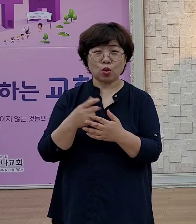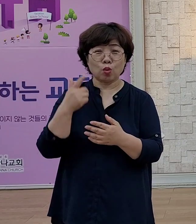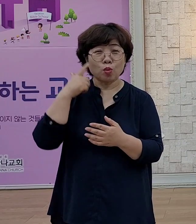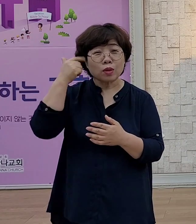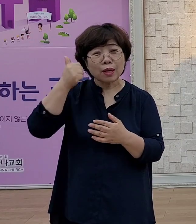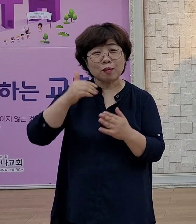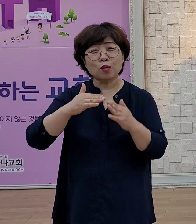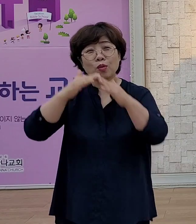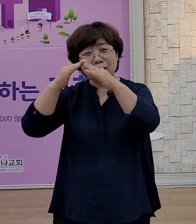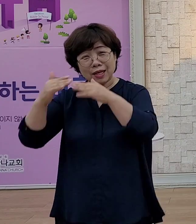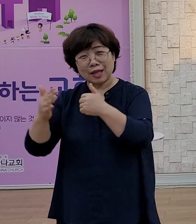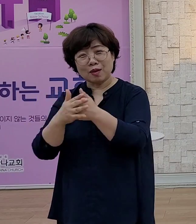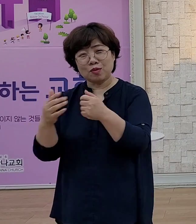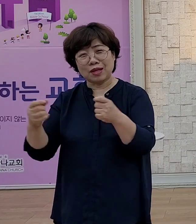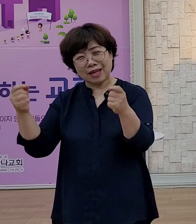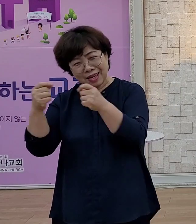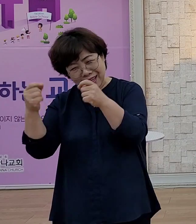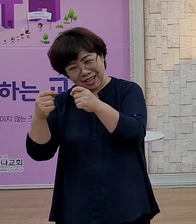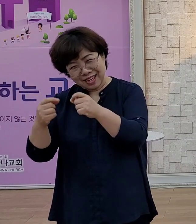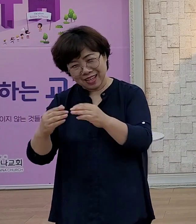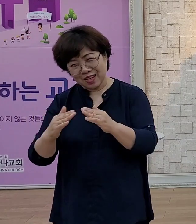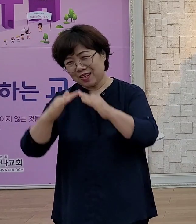가셔서 우리 정산으로.